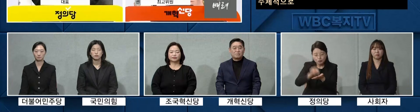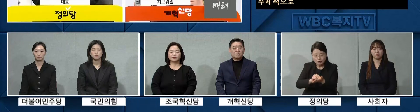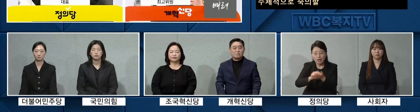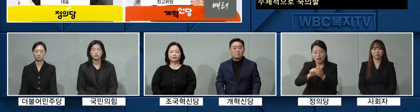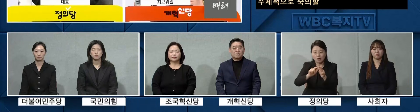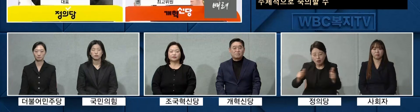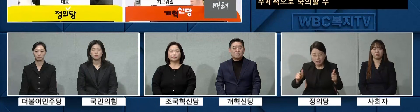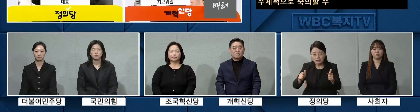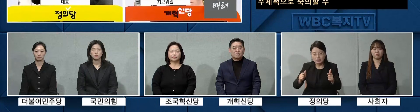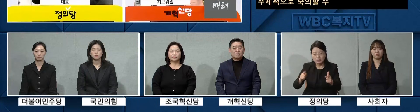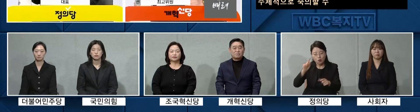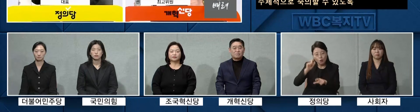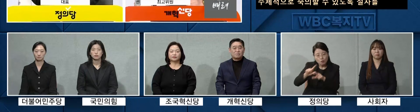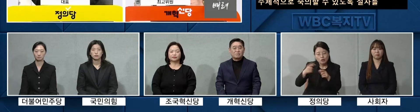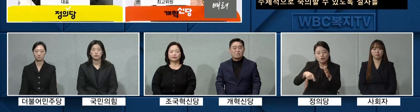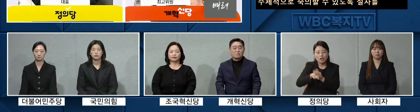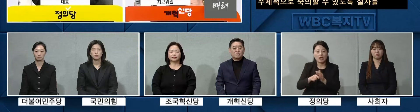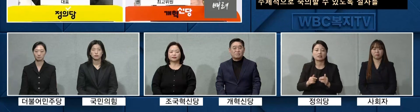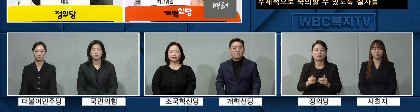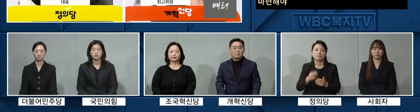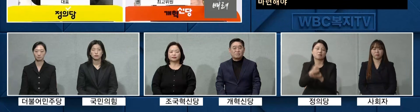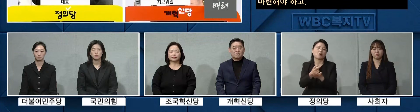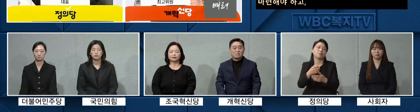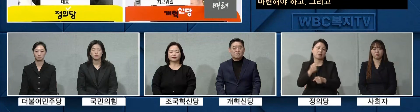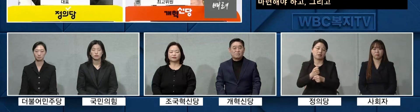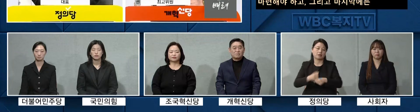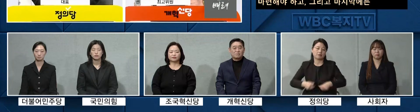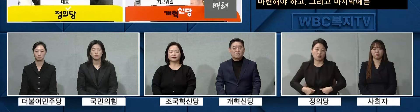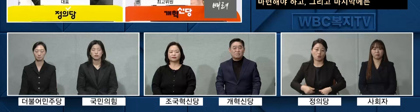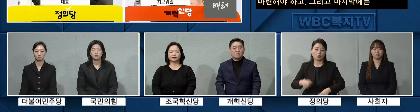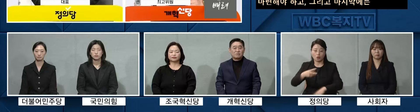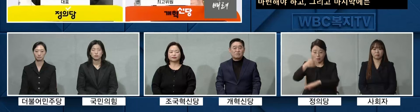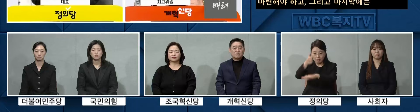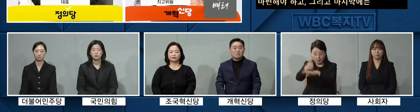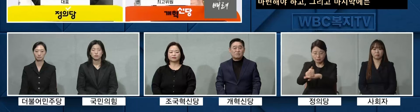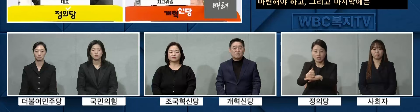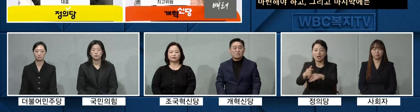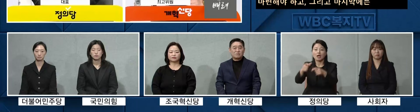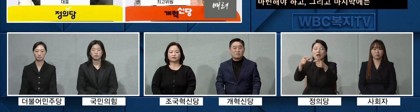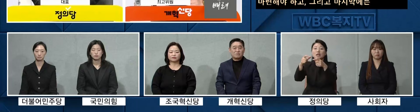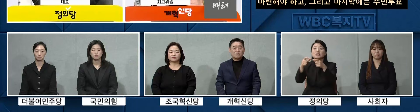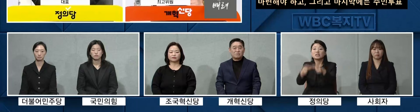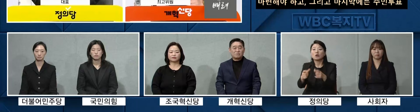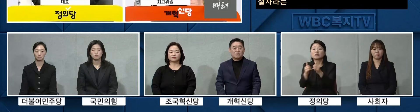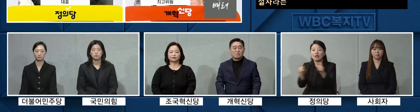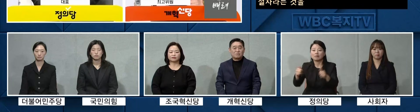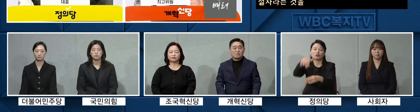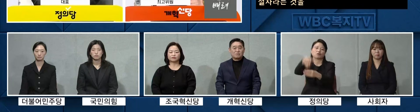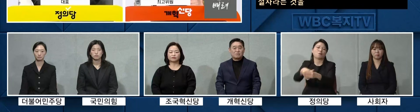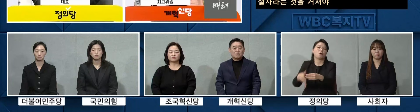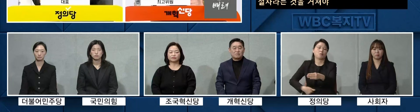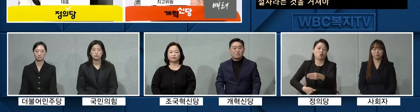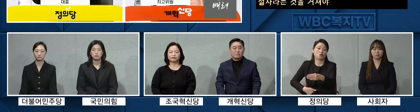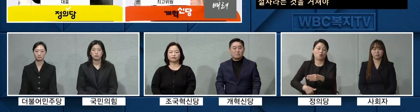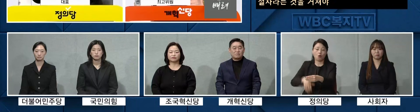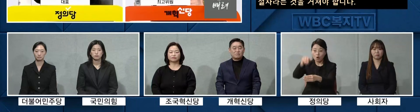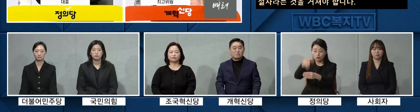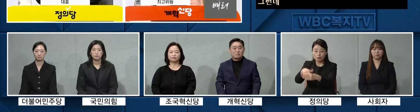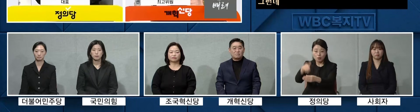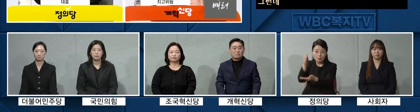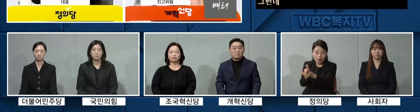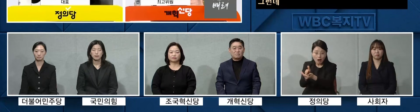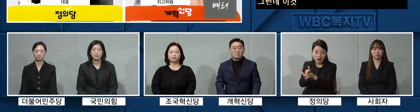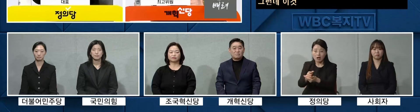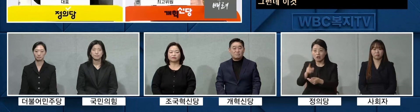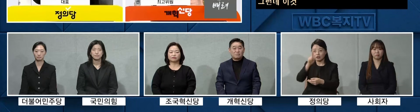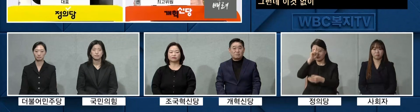마련해야 되고, 그리고 마지막에는 주민투표 절차라는 것을 거쳐야 됩니다. 근데 이것 없이 중앙에서